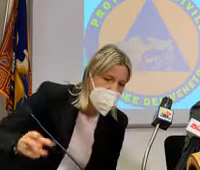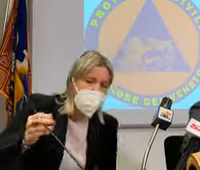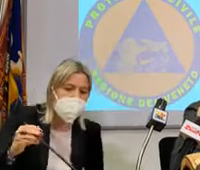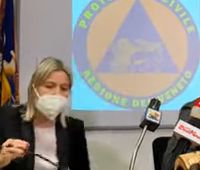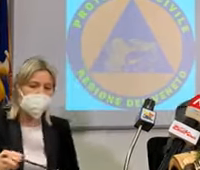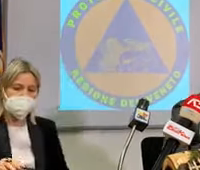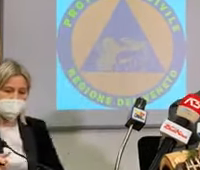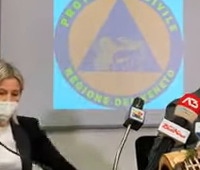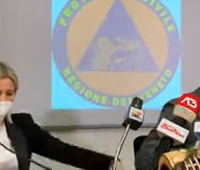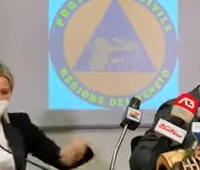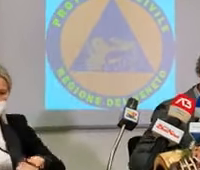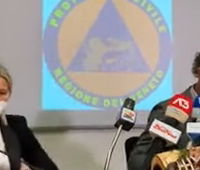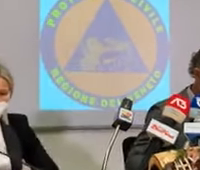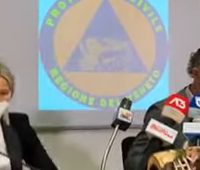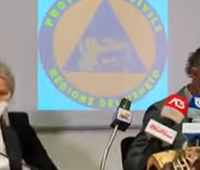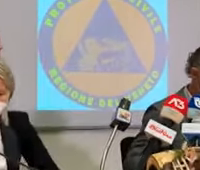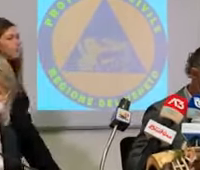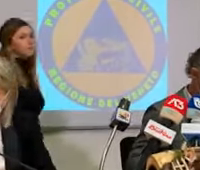grazie